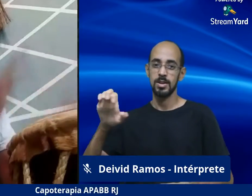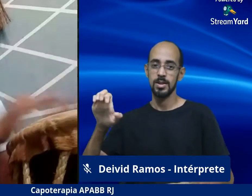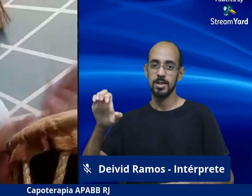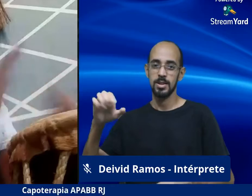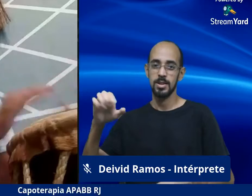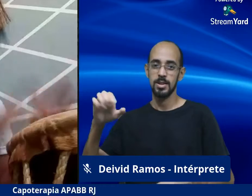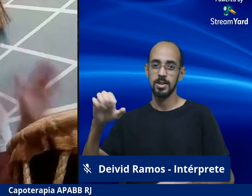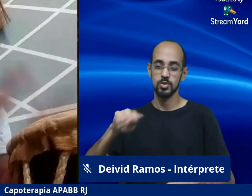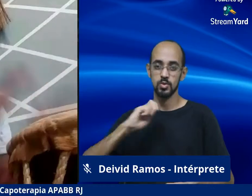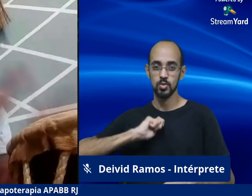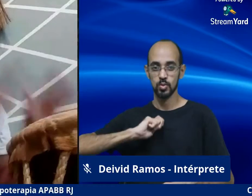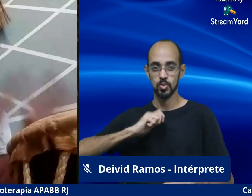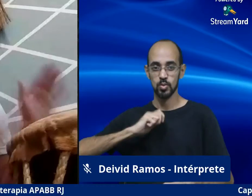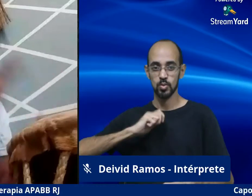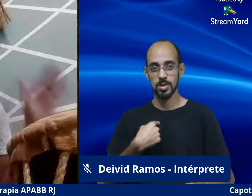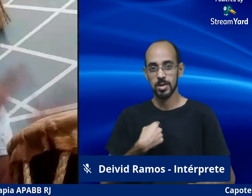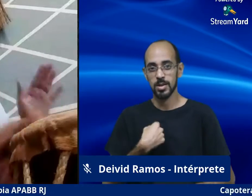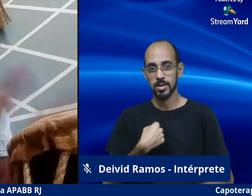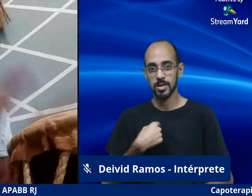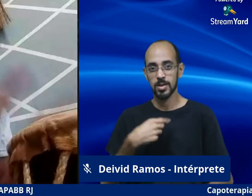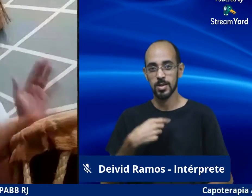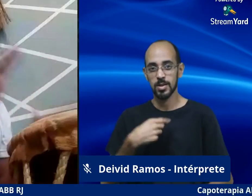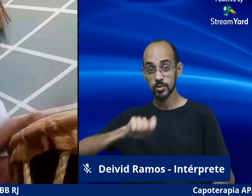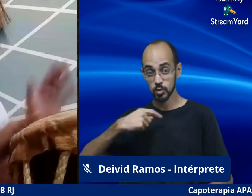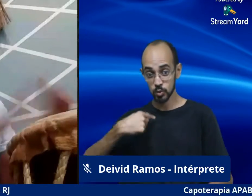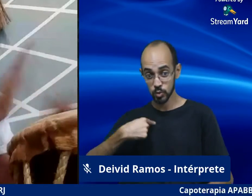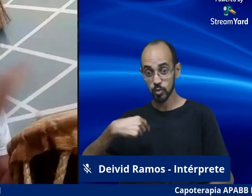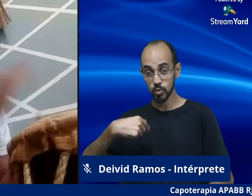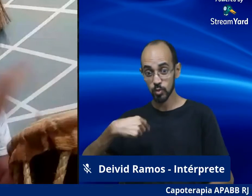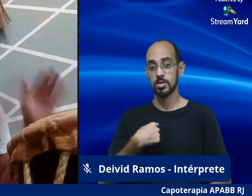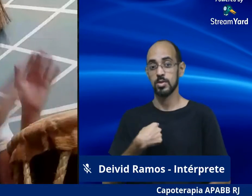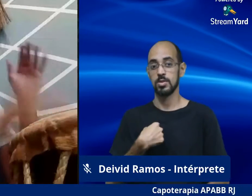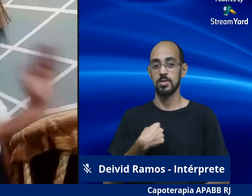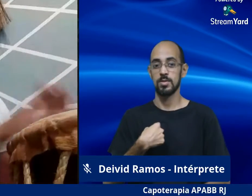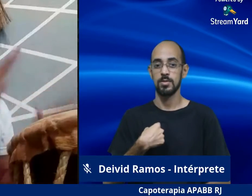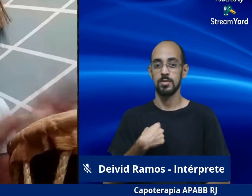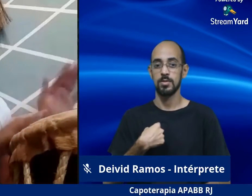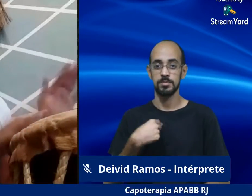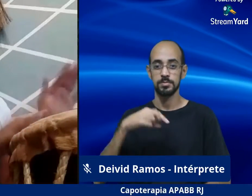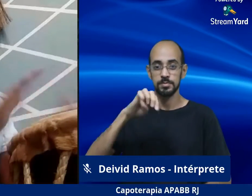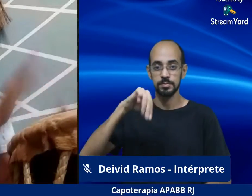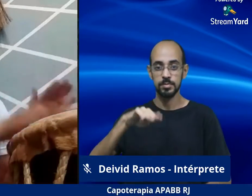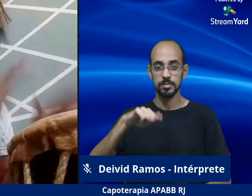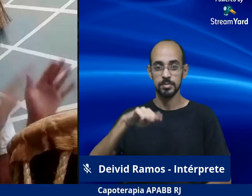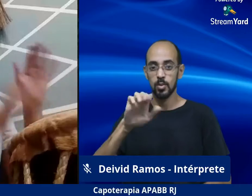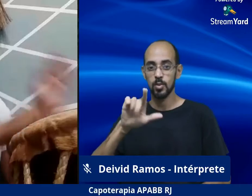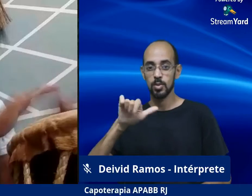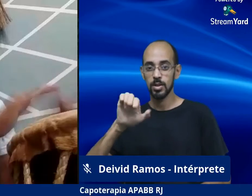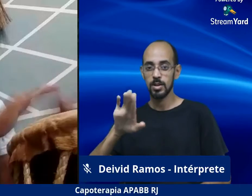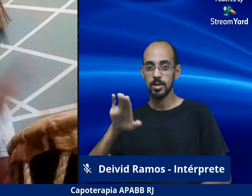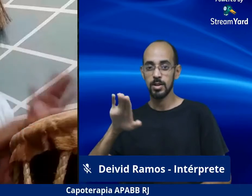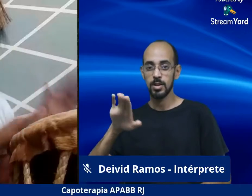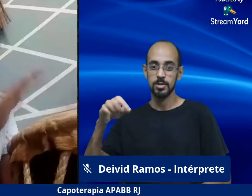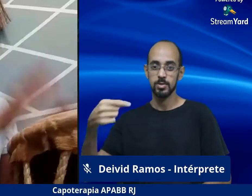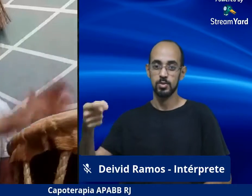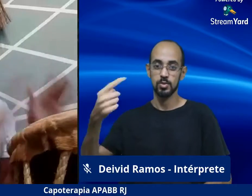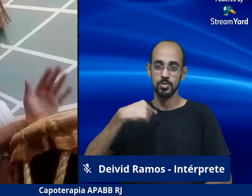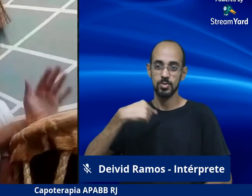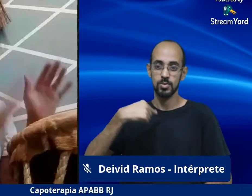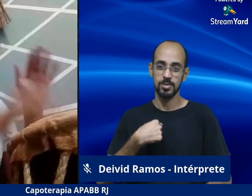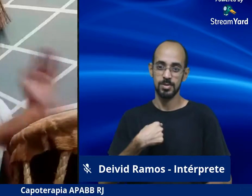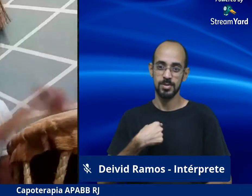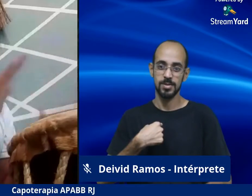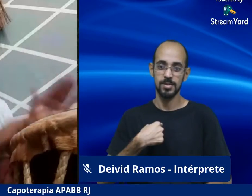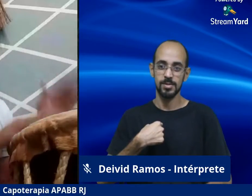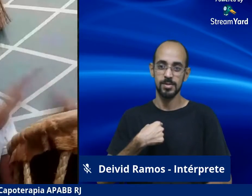eu. Sou eu, sou eu, sou eu maculelê, sou